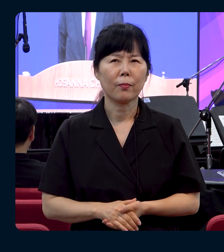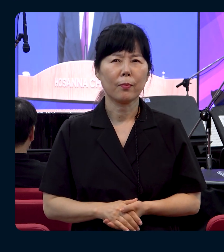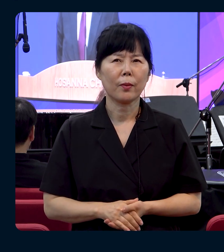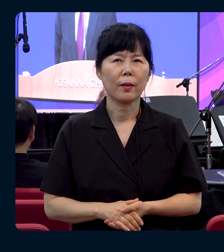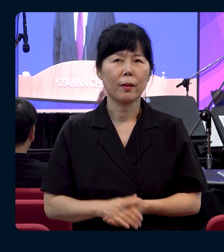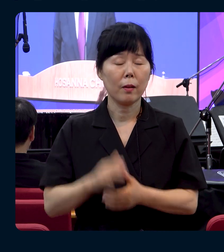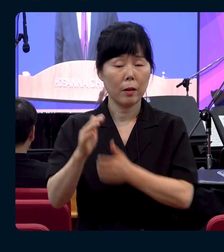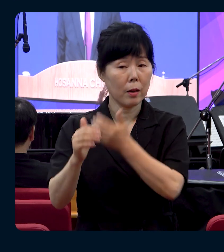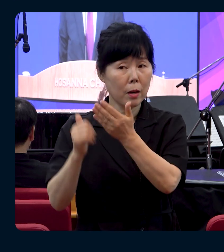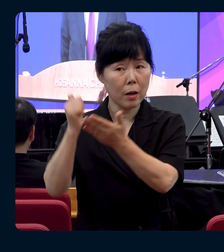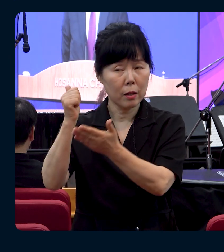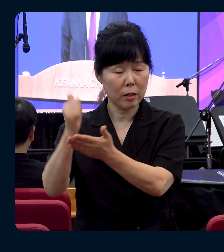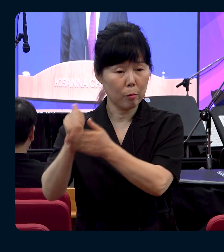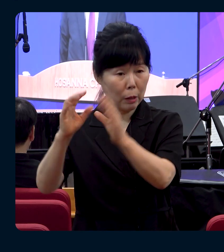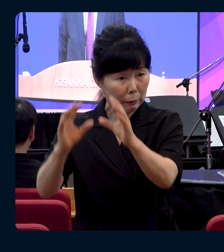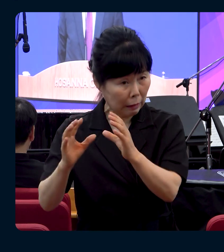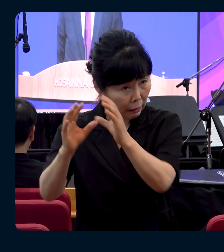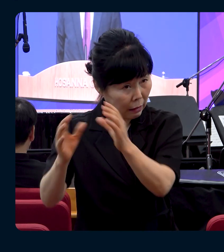하나님의 나라는요,